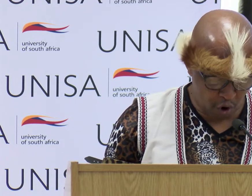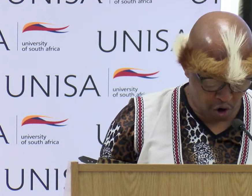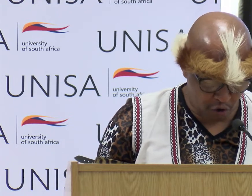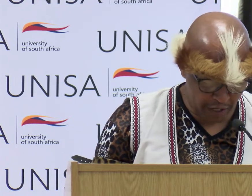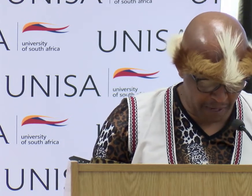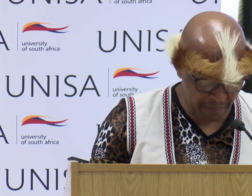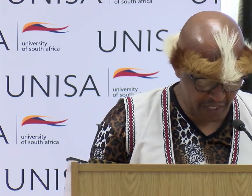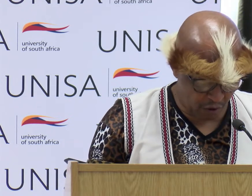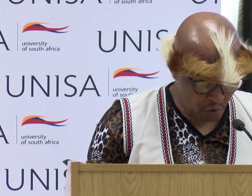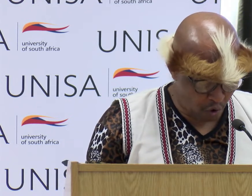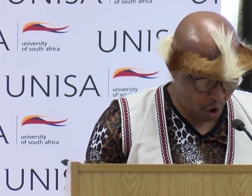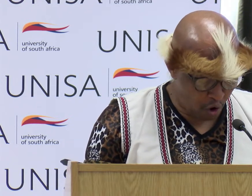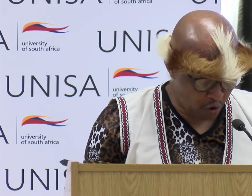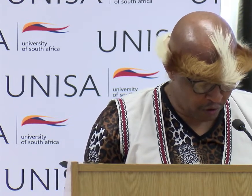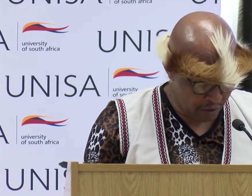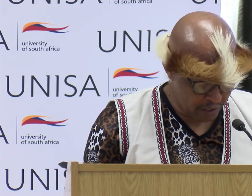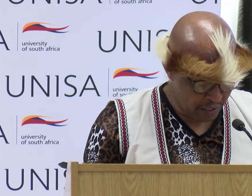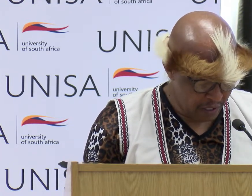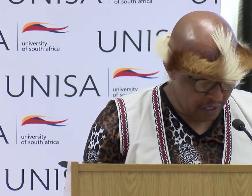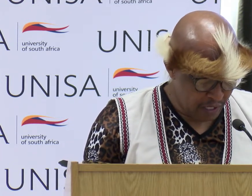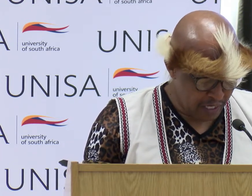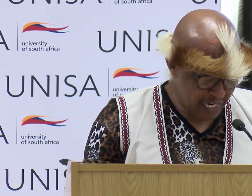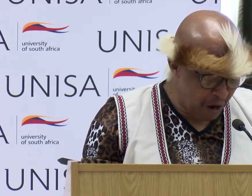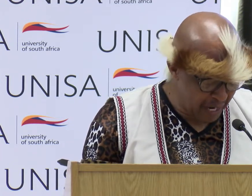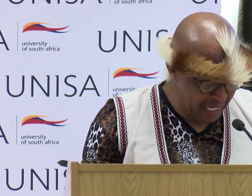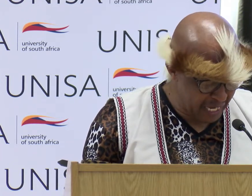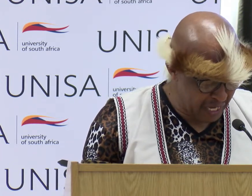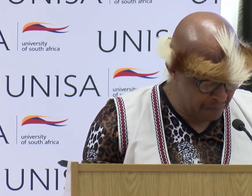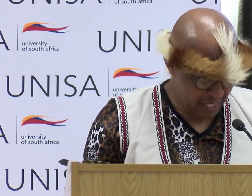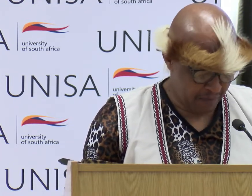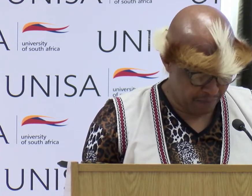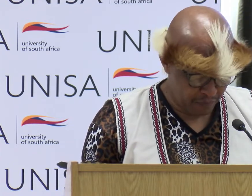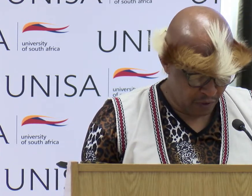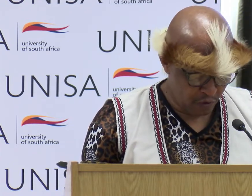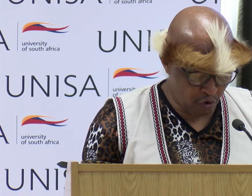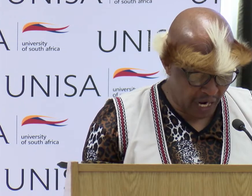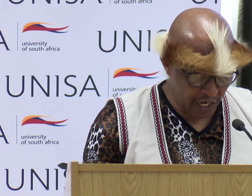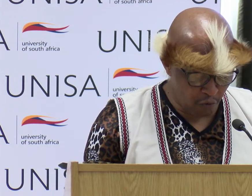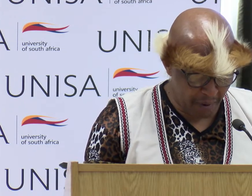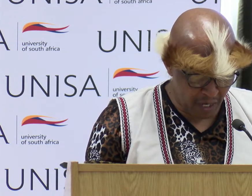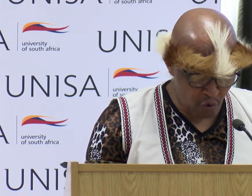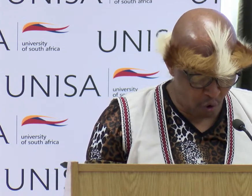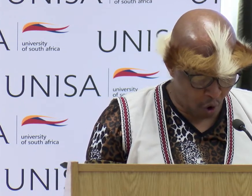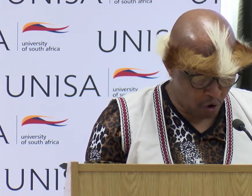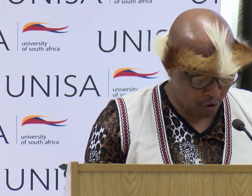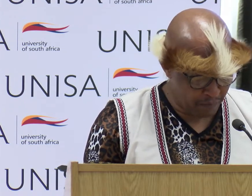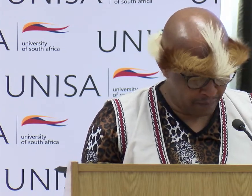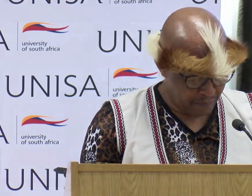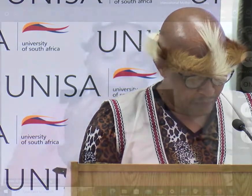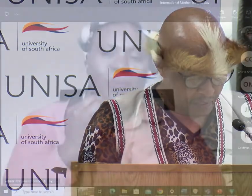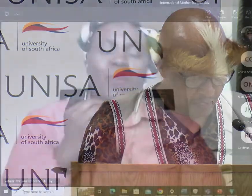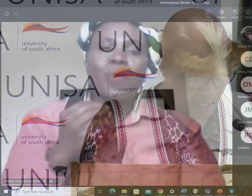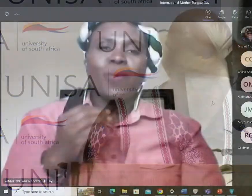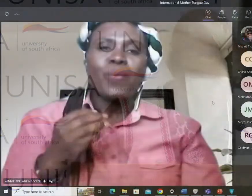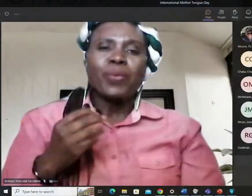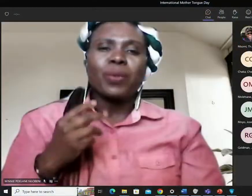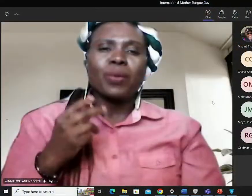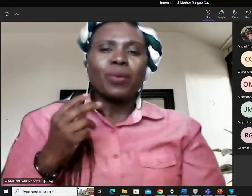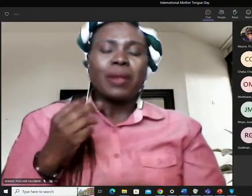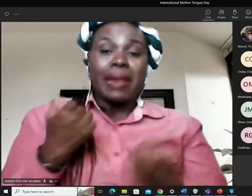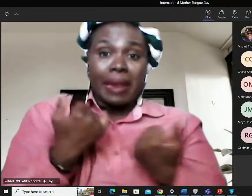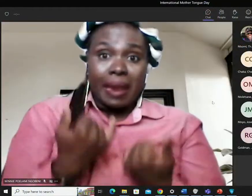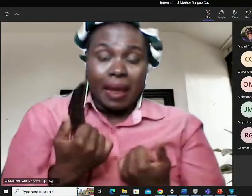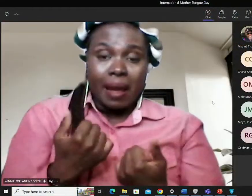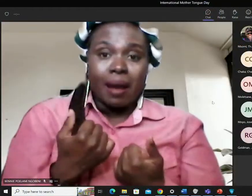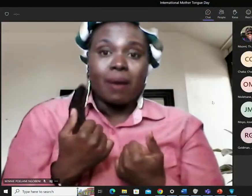Kusho ugogo ememeza ukhokho. Nawe kimi kukhala umama kugogo.